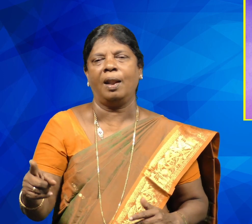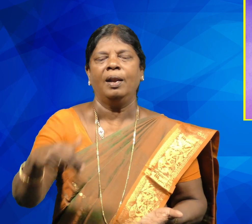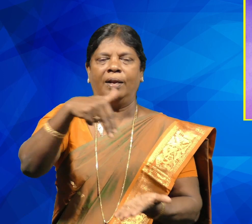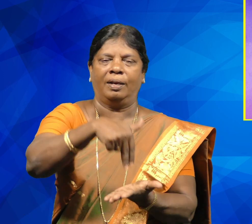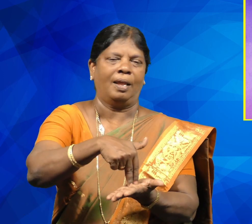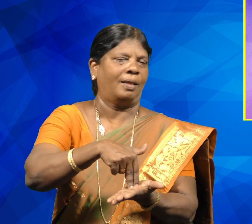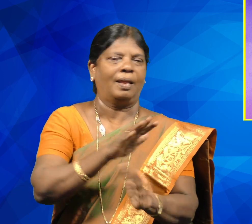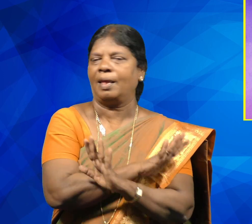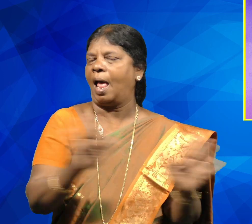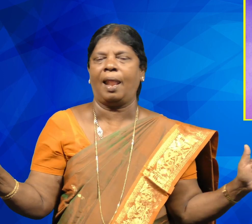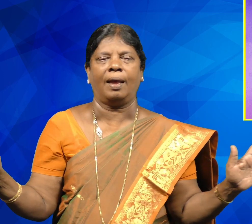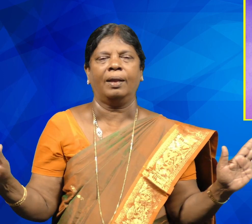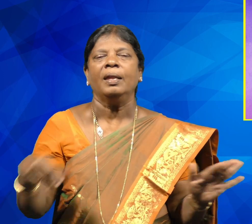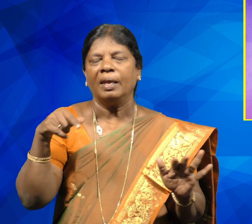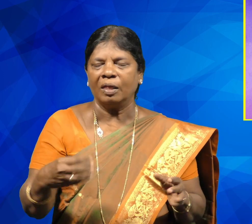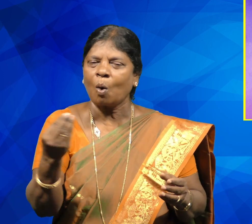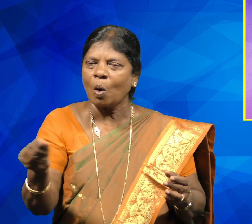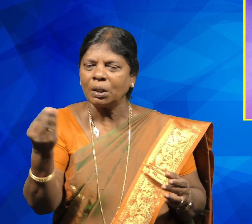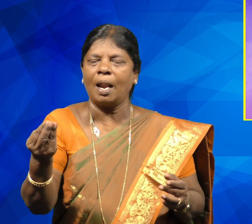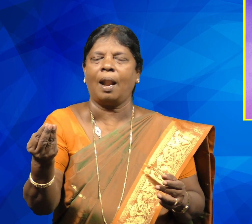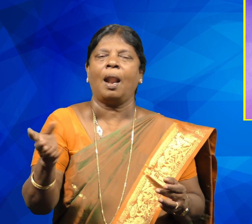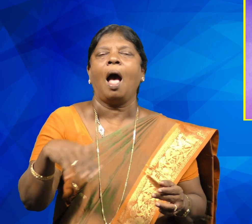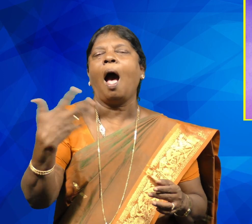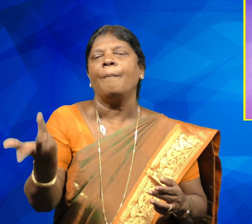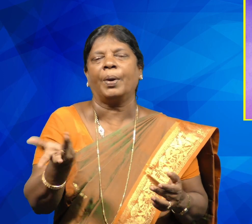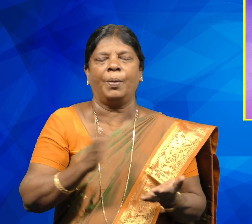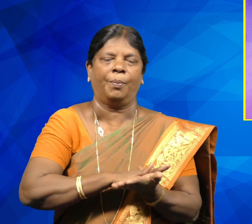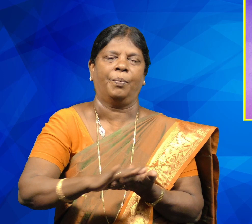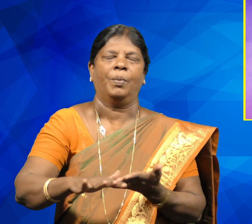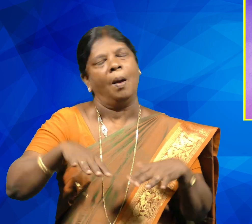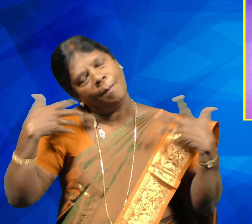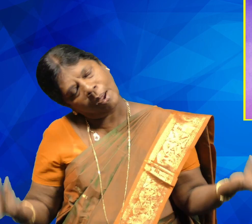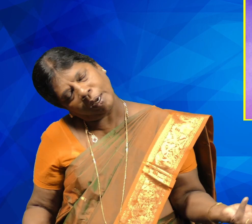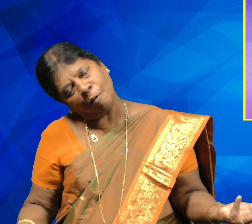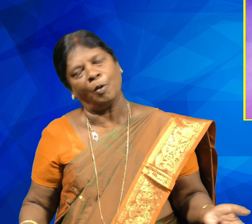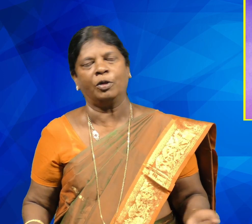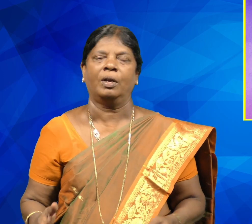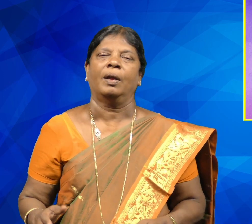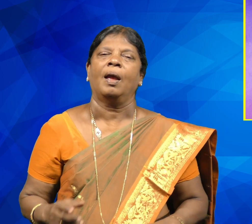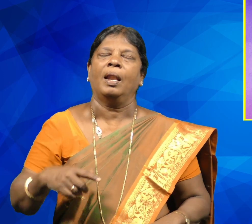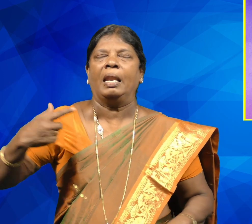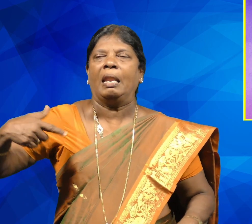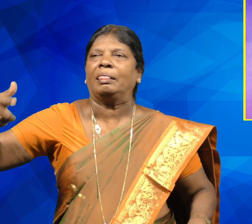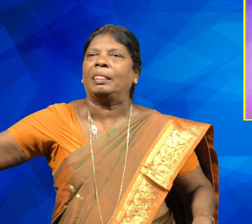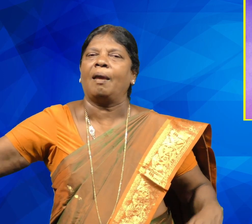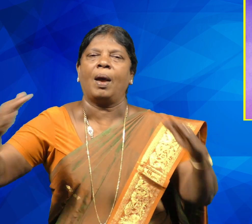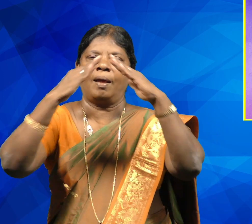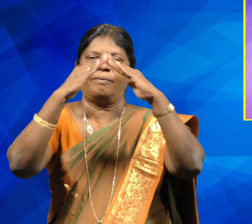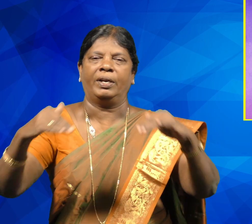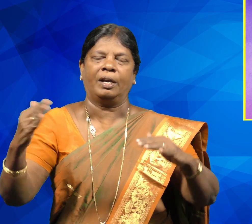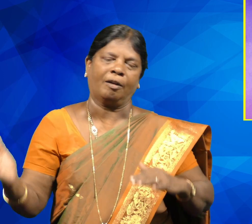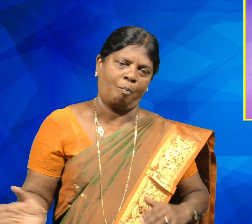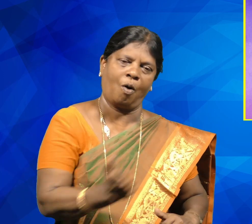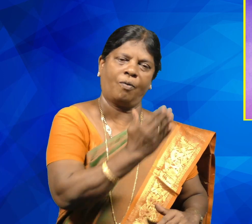ஒரு நிரந்தரமானது அல்ல, இது தற்காலிகமானதுதான். ஆகவே மரிக்கும் பொழுது மனிதன்